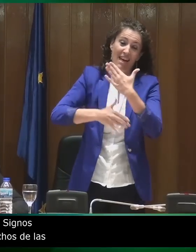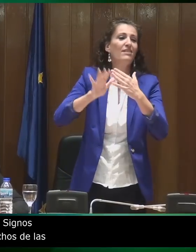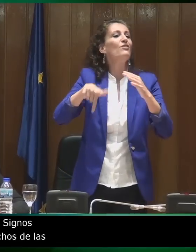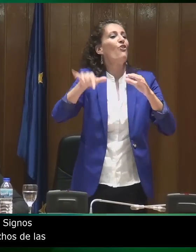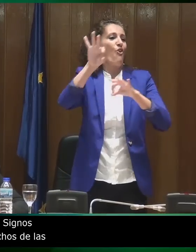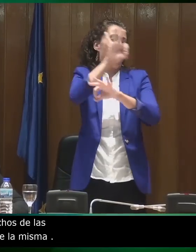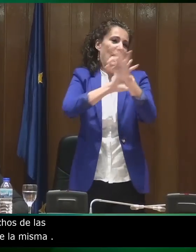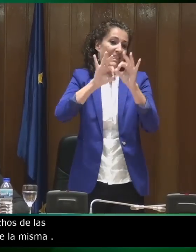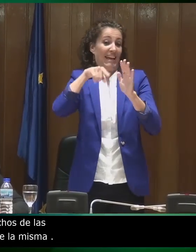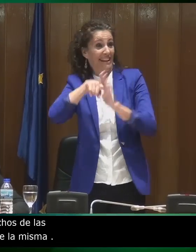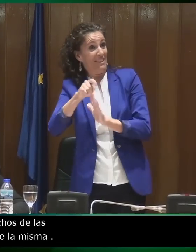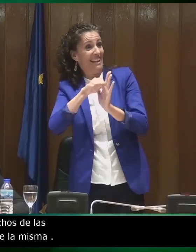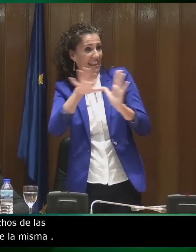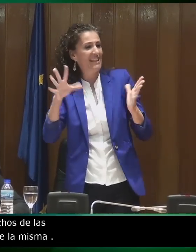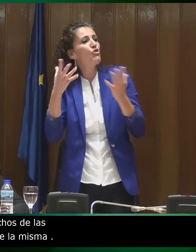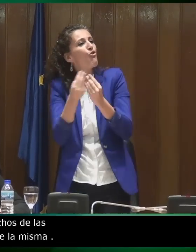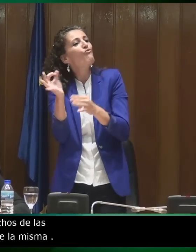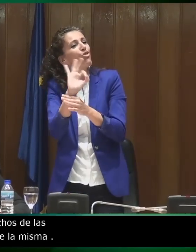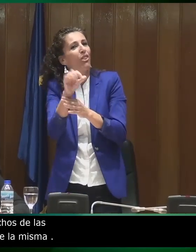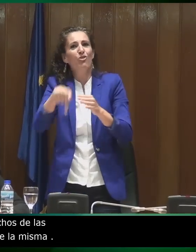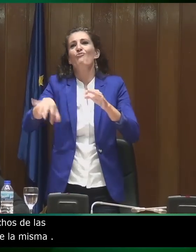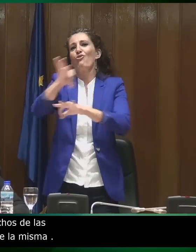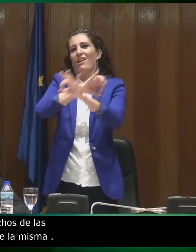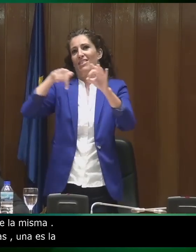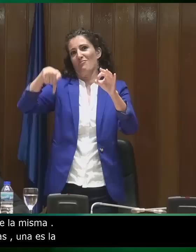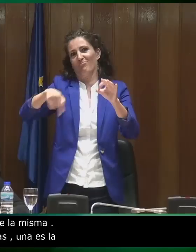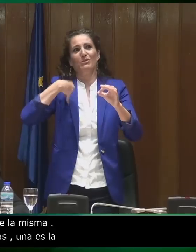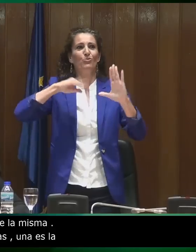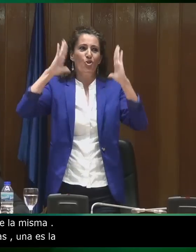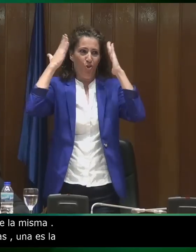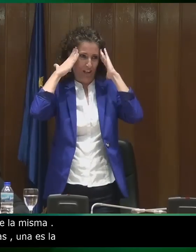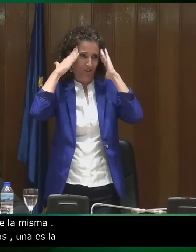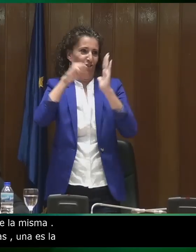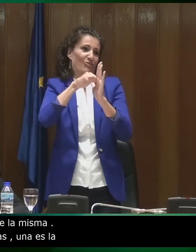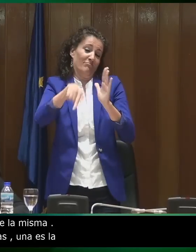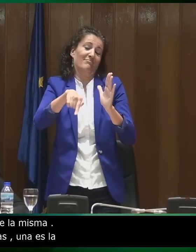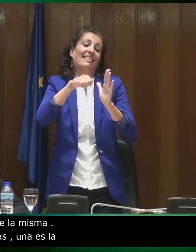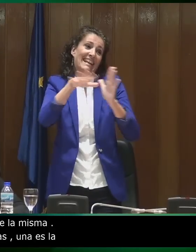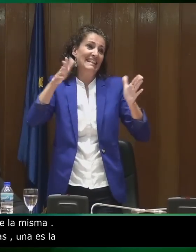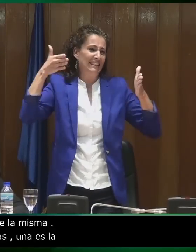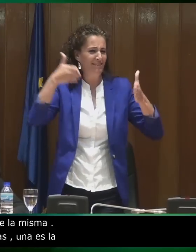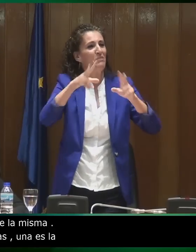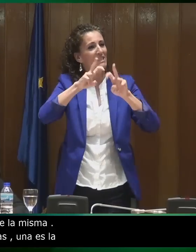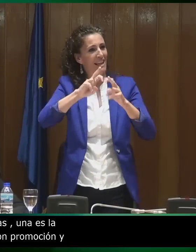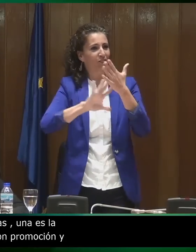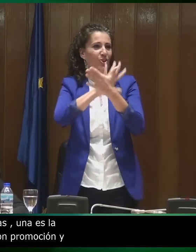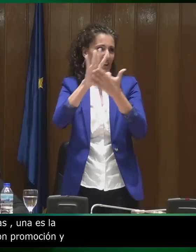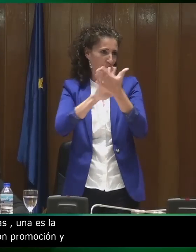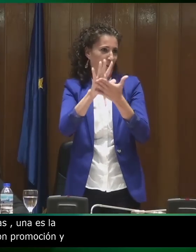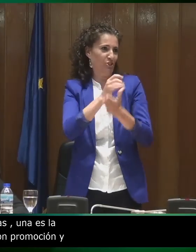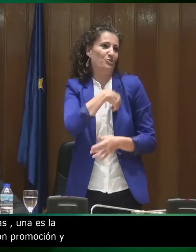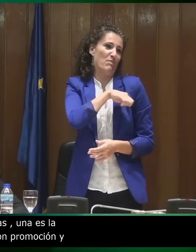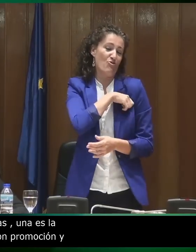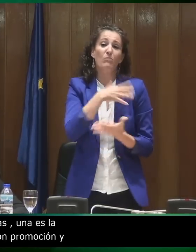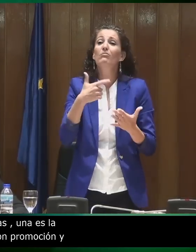el Real Patronato sobre Discapacidad y organiza este congreso centrado en la